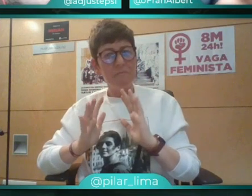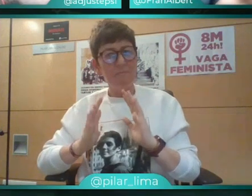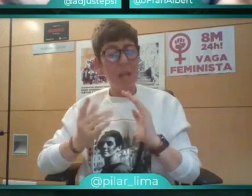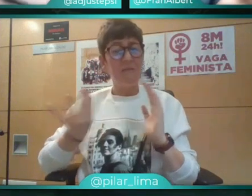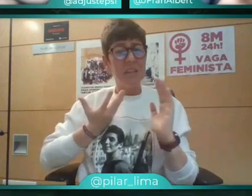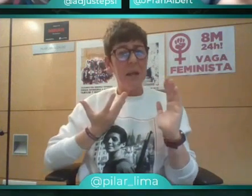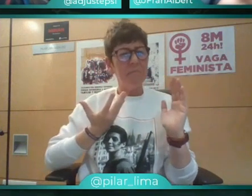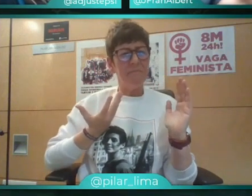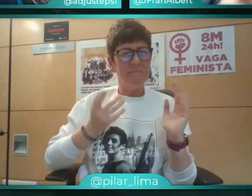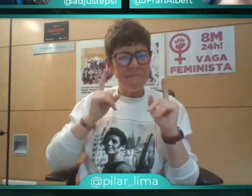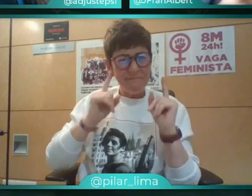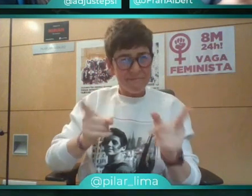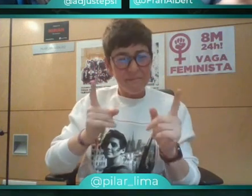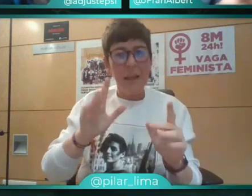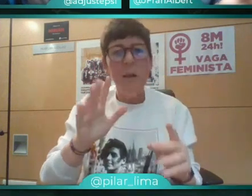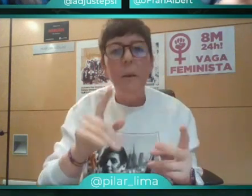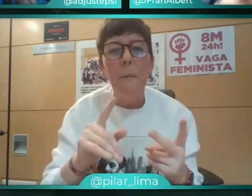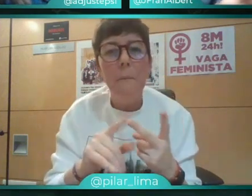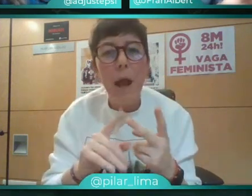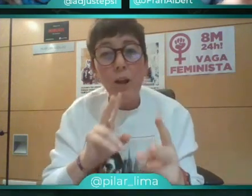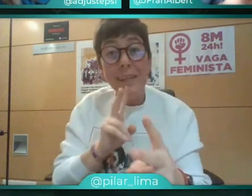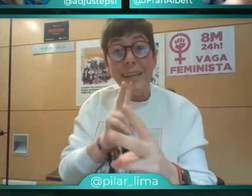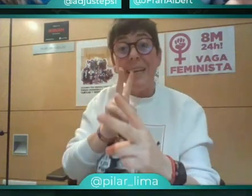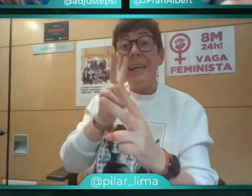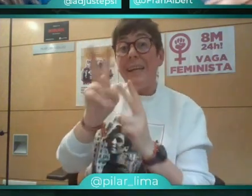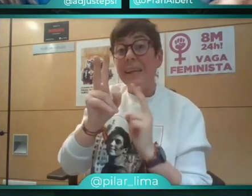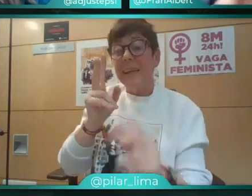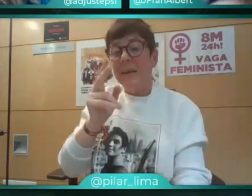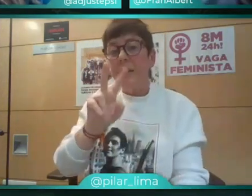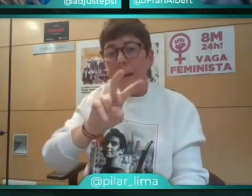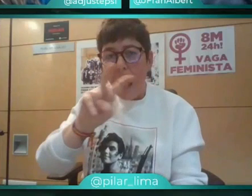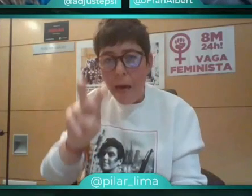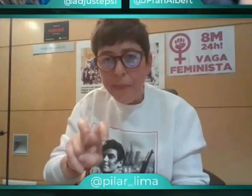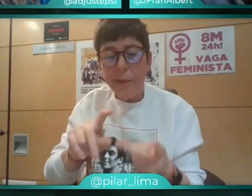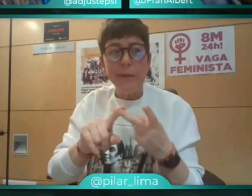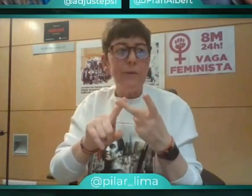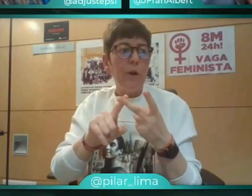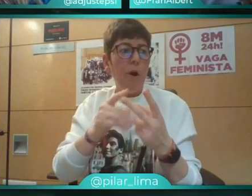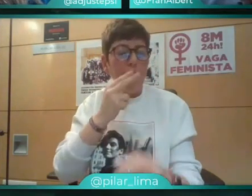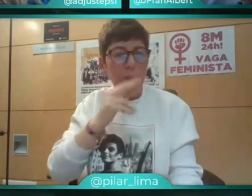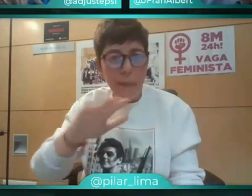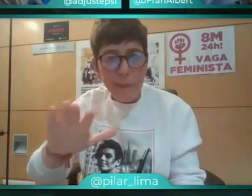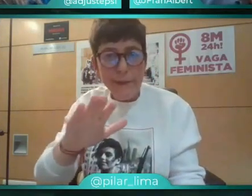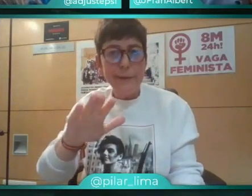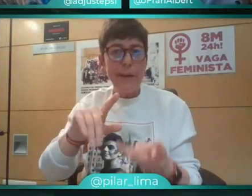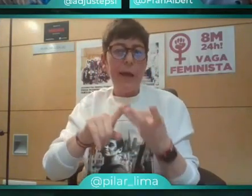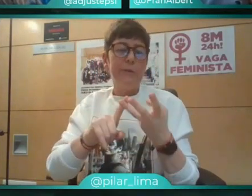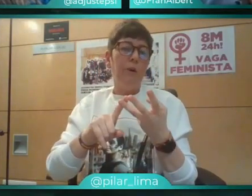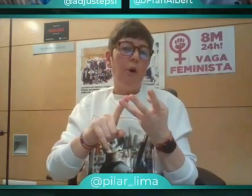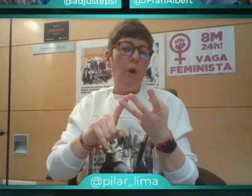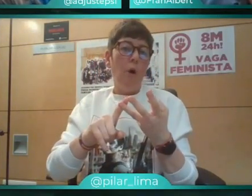pero ya no sé si es bueno o malo que no nos afecte eso